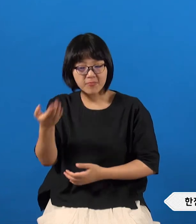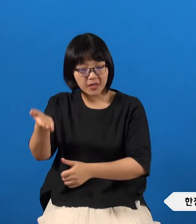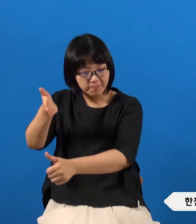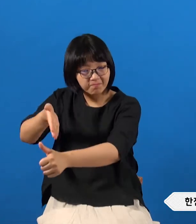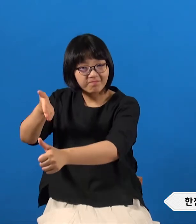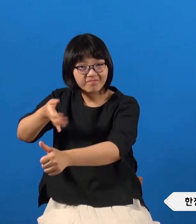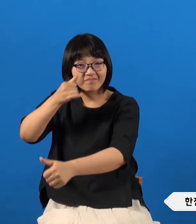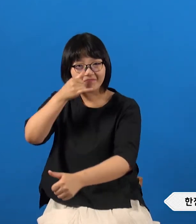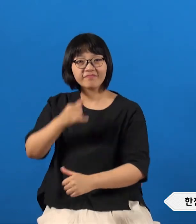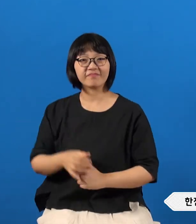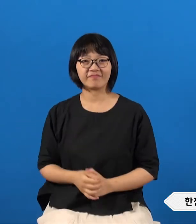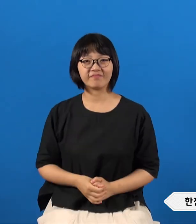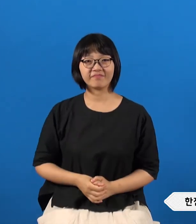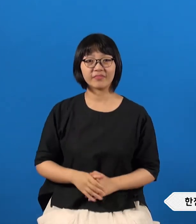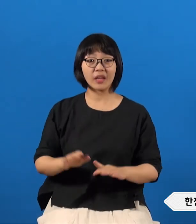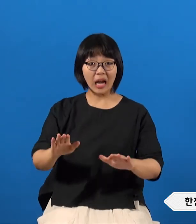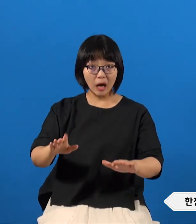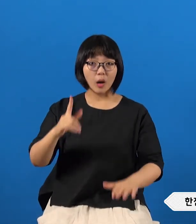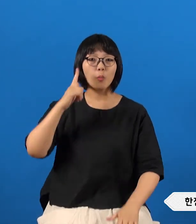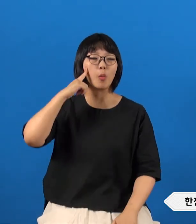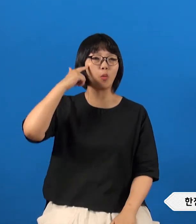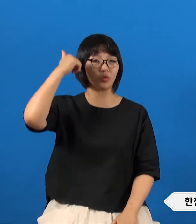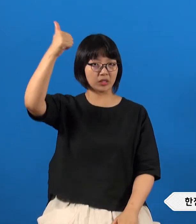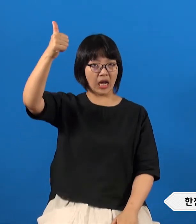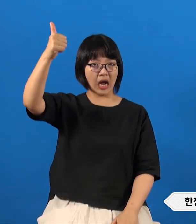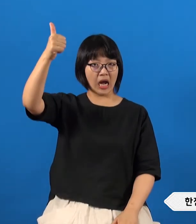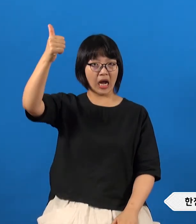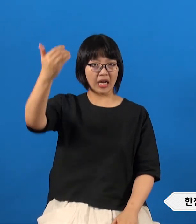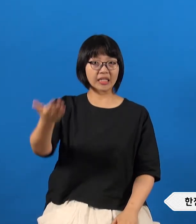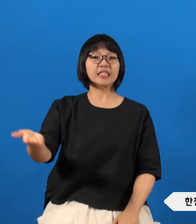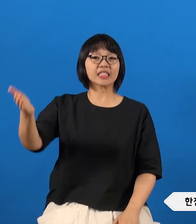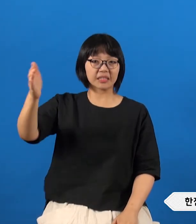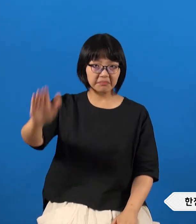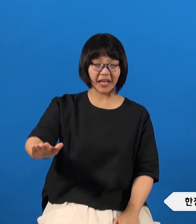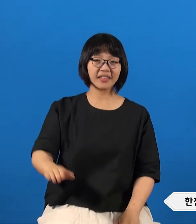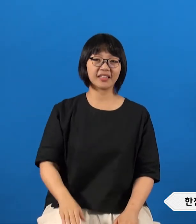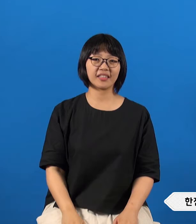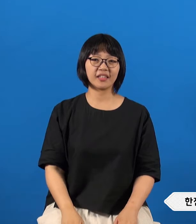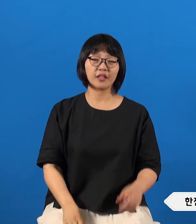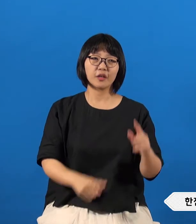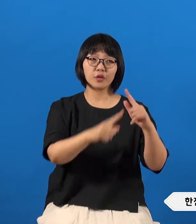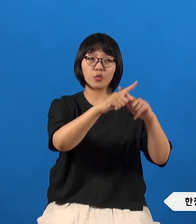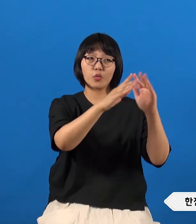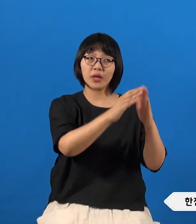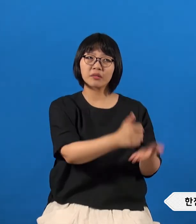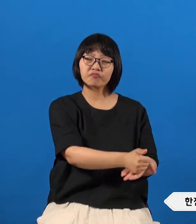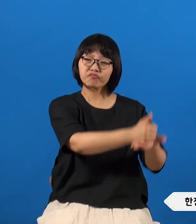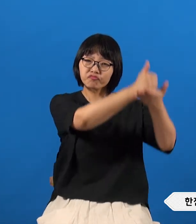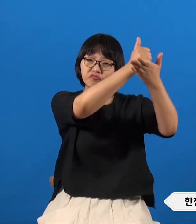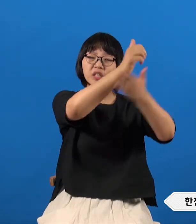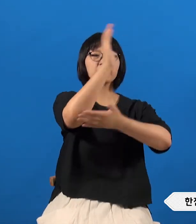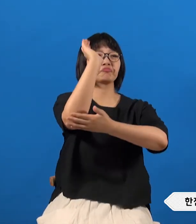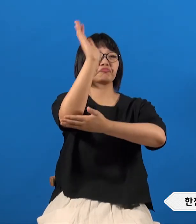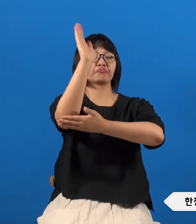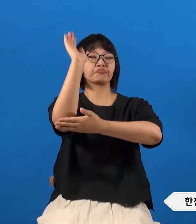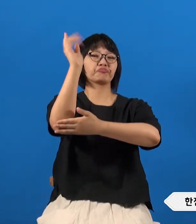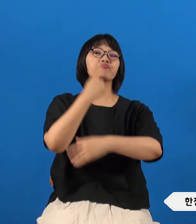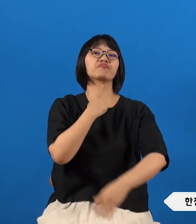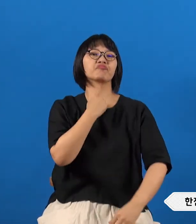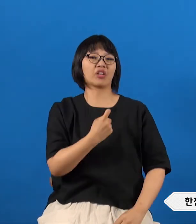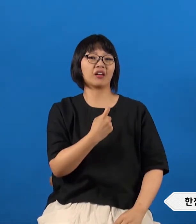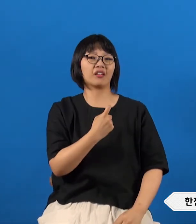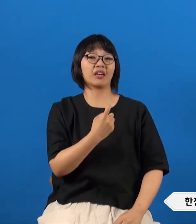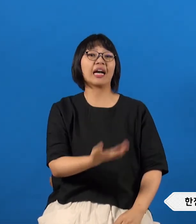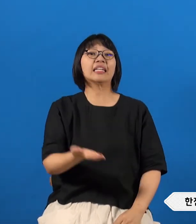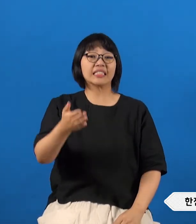드렸습니다. 아무리 목사라도 무슨 교회 잘 섬기고 설교하고 한 그런